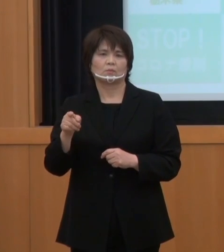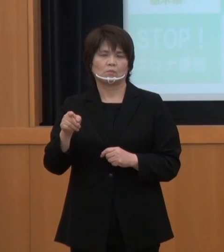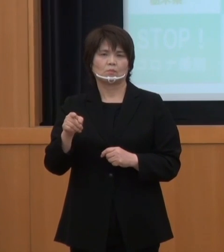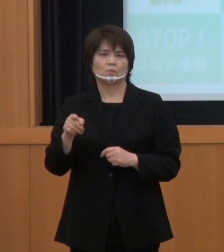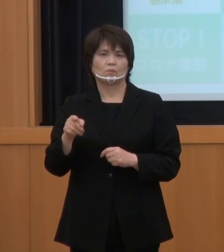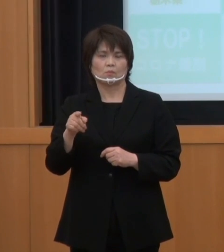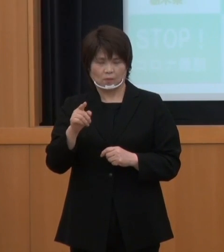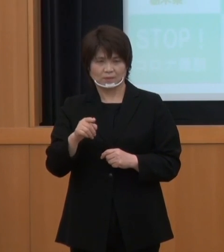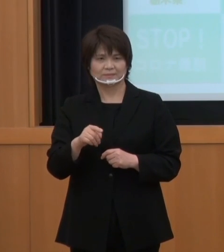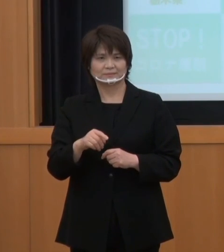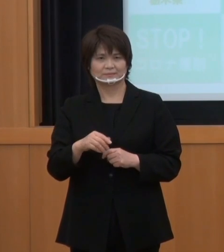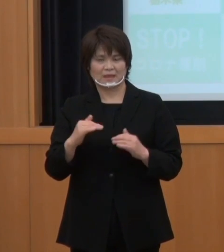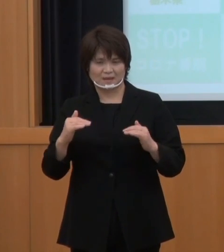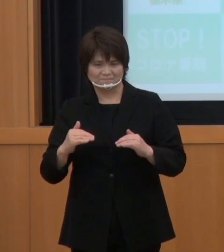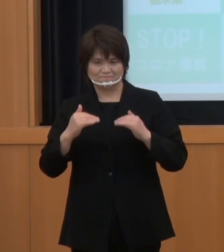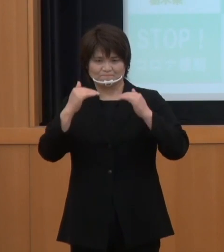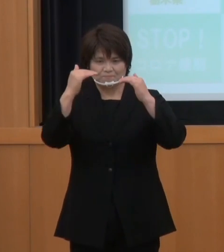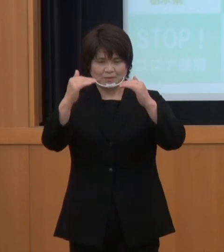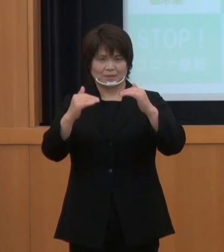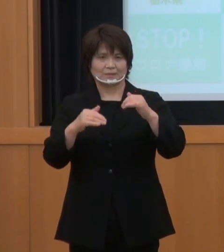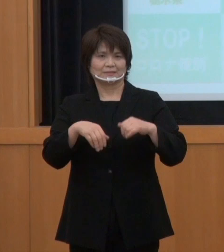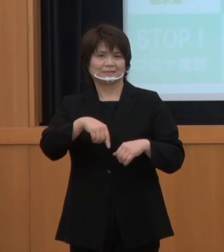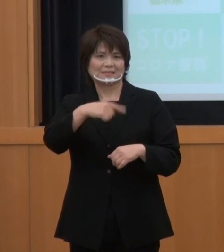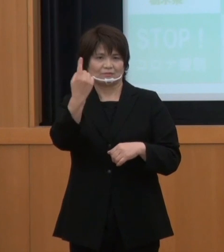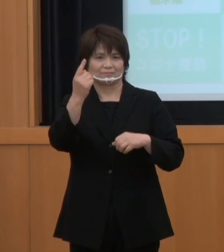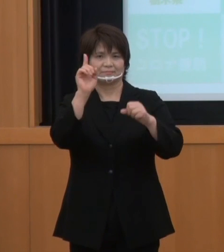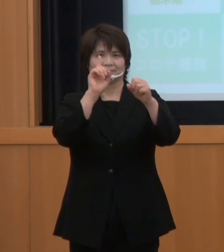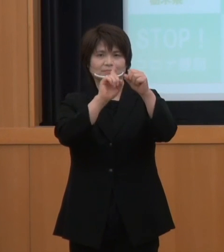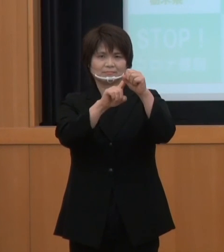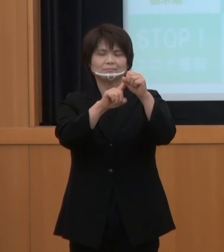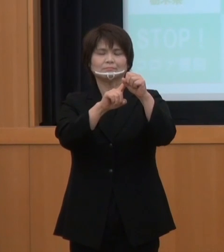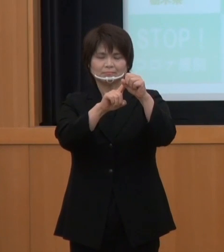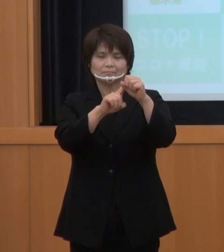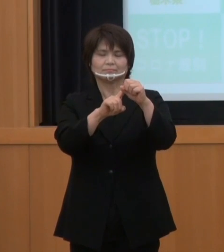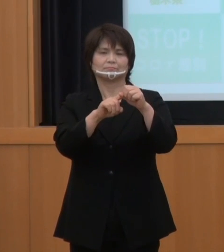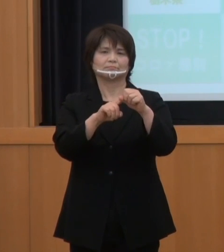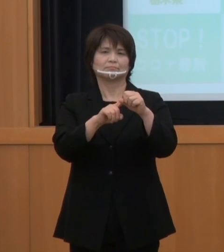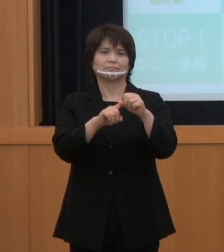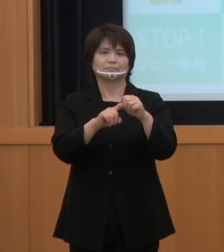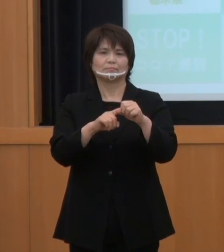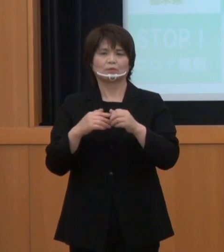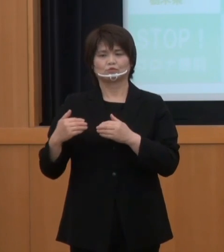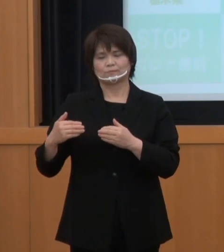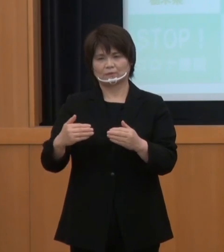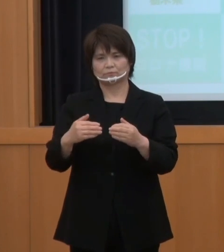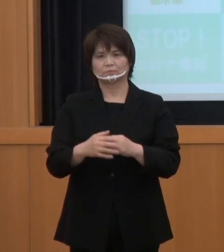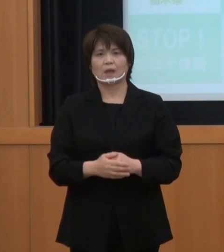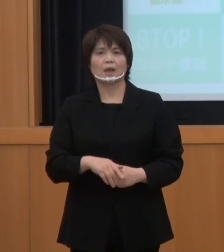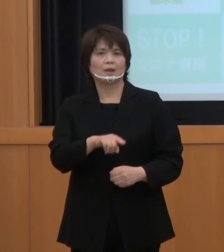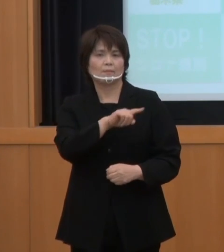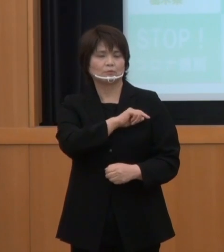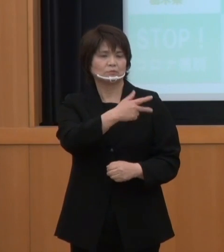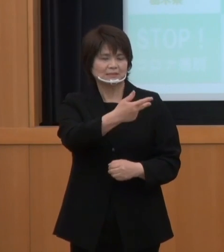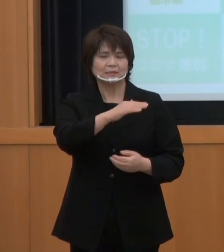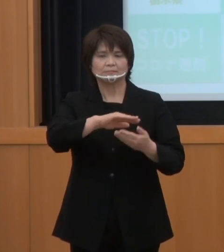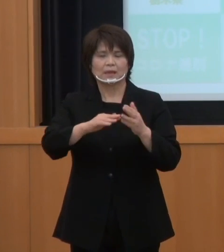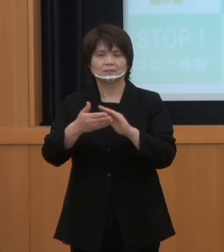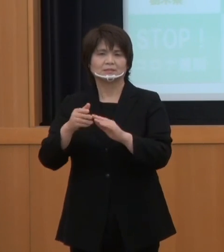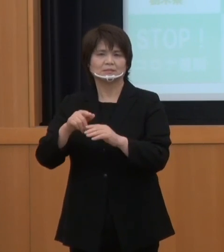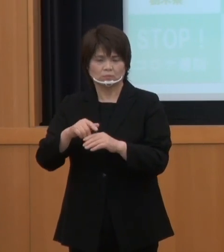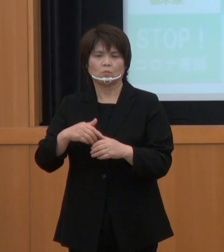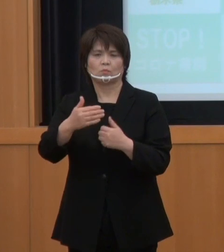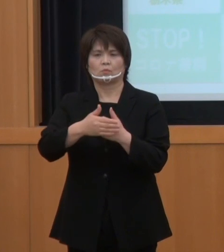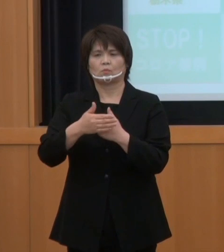これを100に向かって進めていくわけですけれども、まず市町の協力が必要でありますので